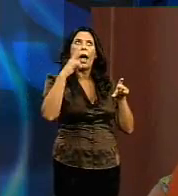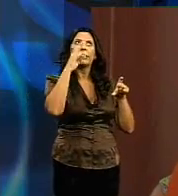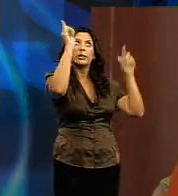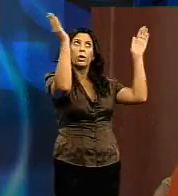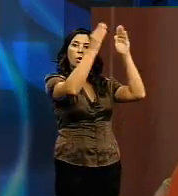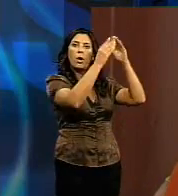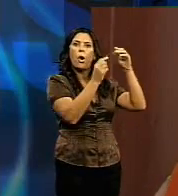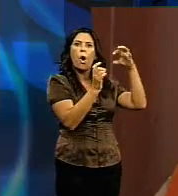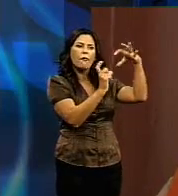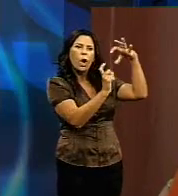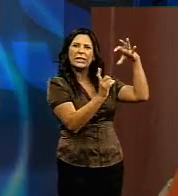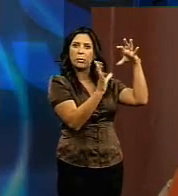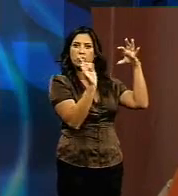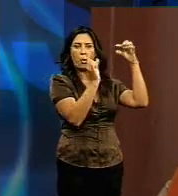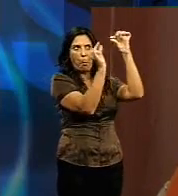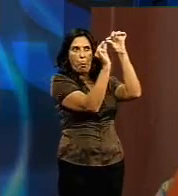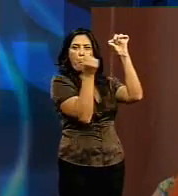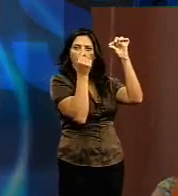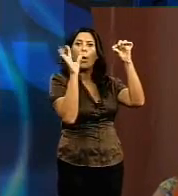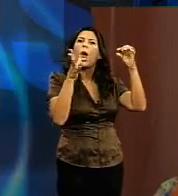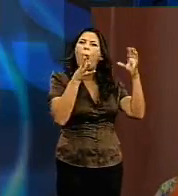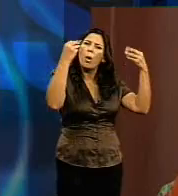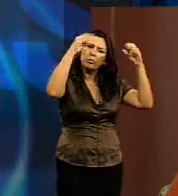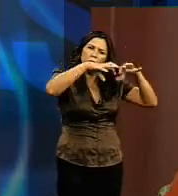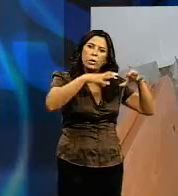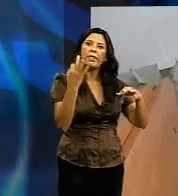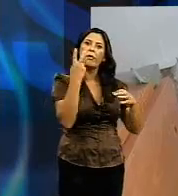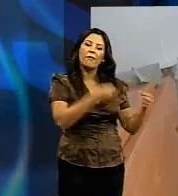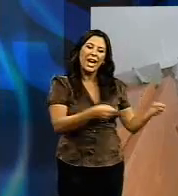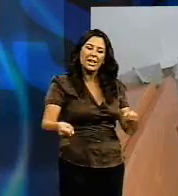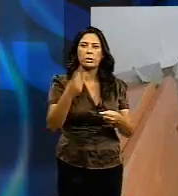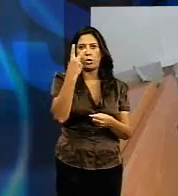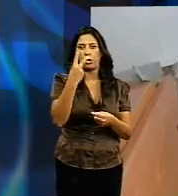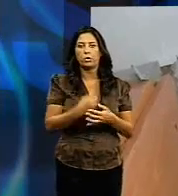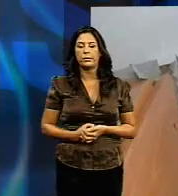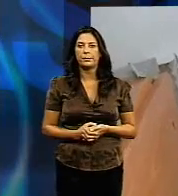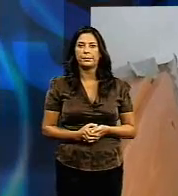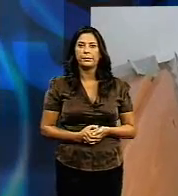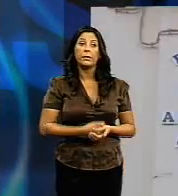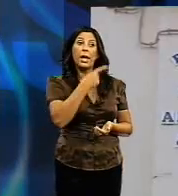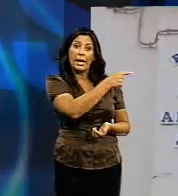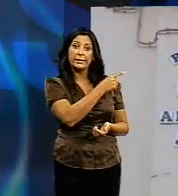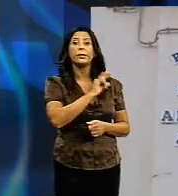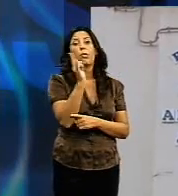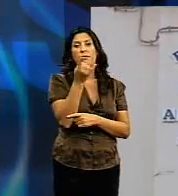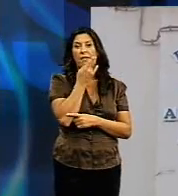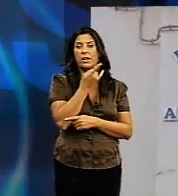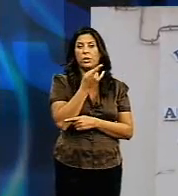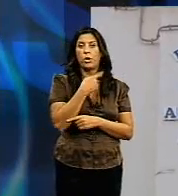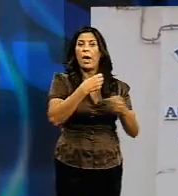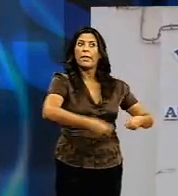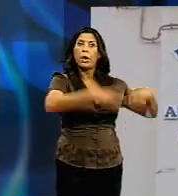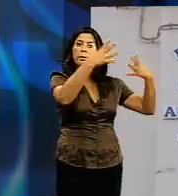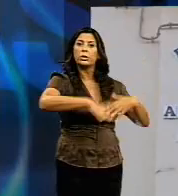grande el boquete como la cantidad de agua que me cae, que tengo que poner dos barreños. Esta es solo una de las deficiencias que se da en los pisos